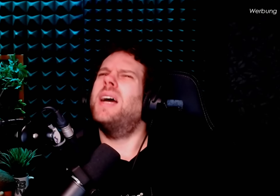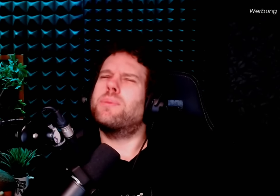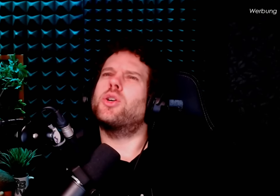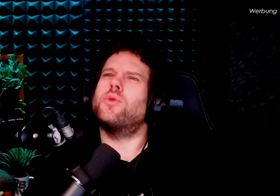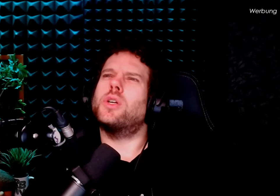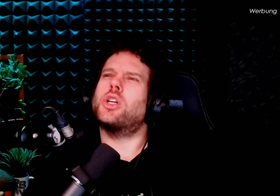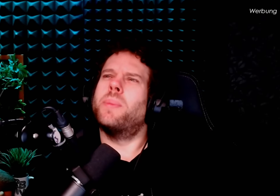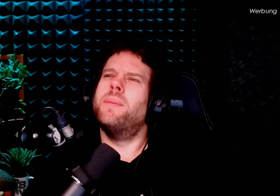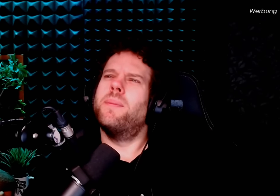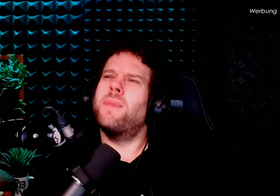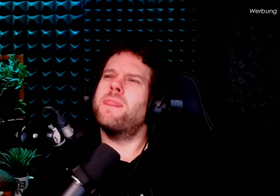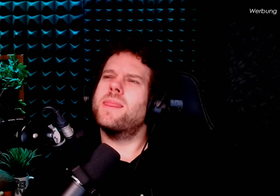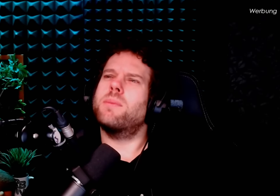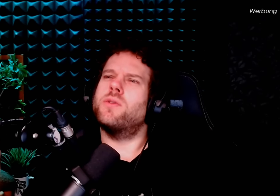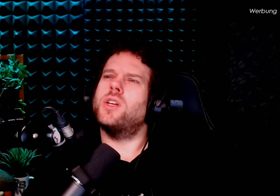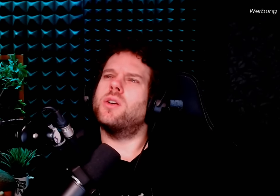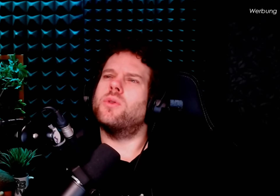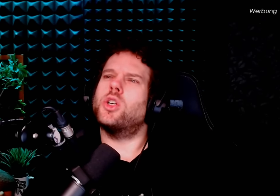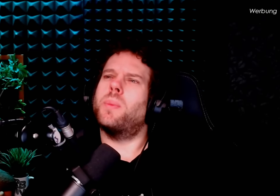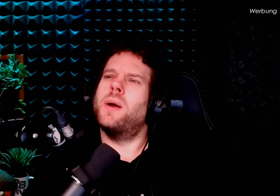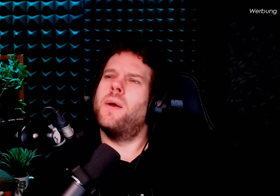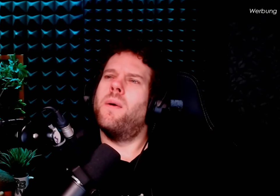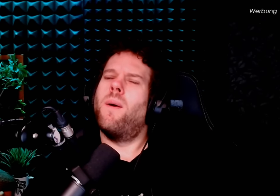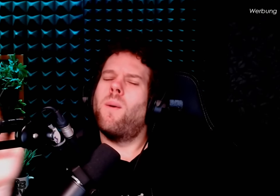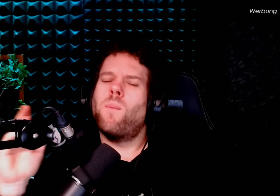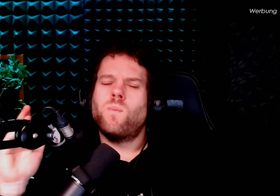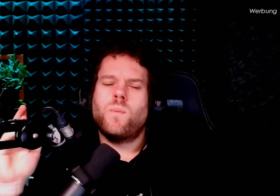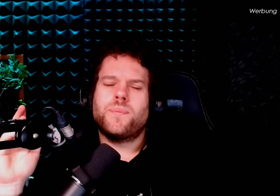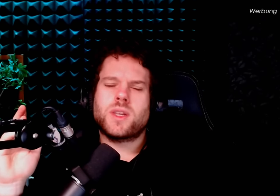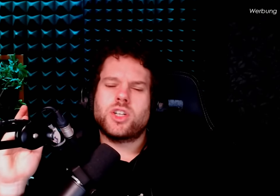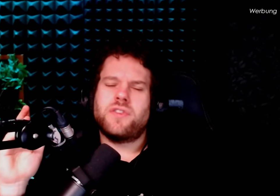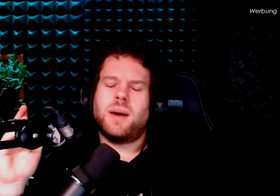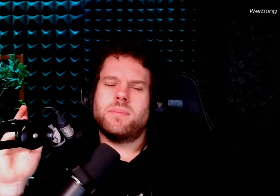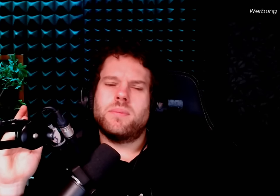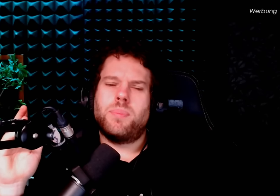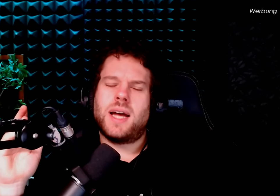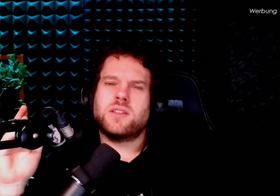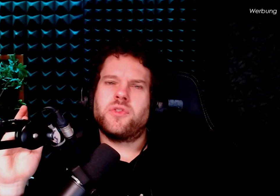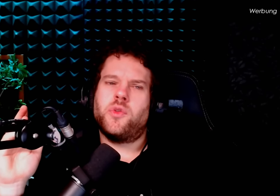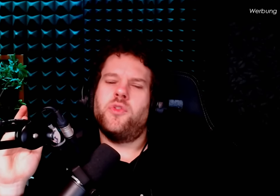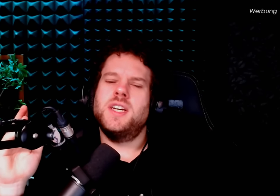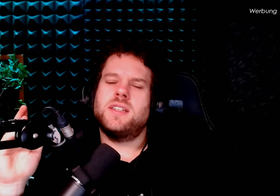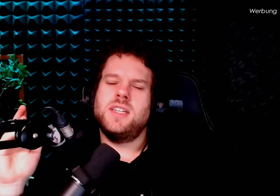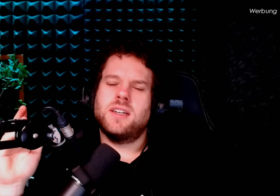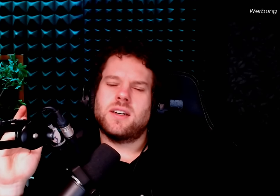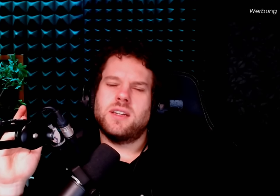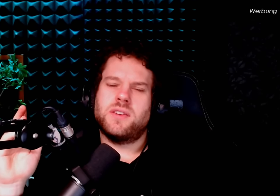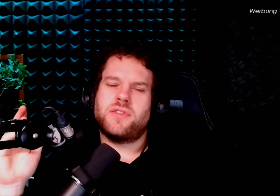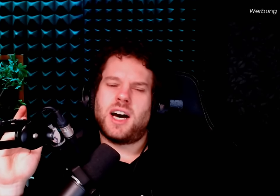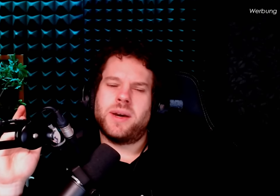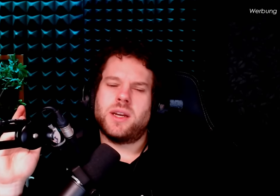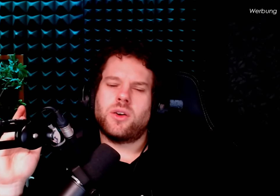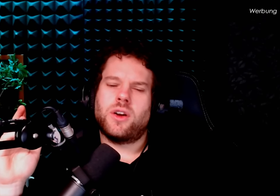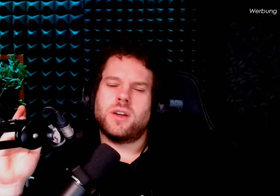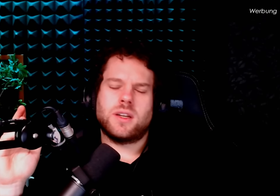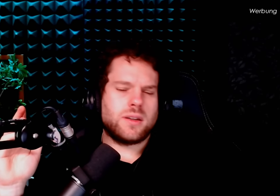Ich habe schon einen guten Job. Schon wirklich einen guten Job. Chef, wir haben Platz für vier Tiere, die wir verarbeiten können in